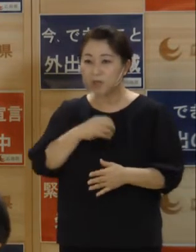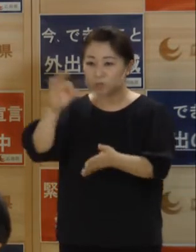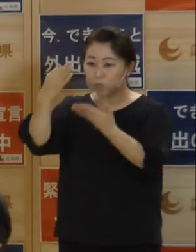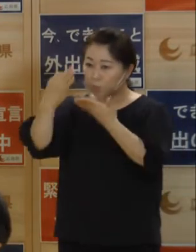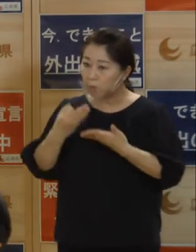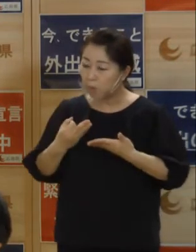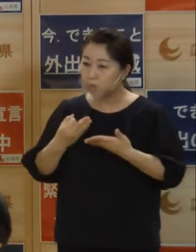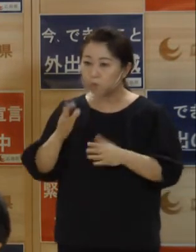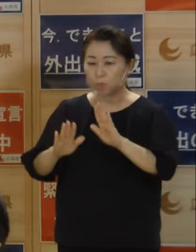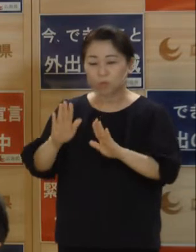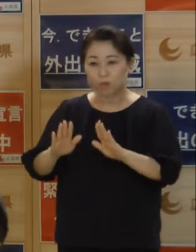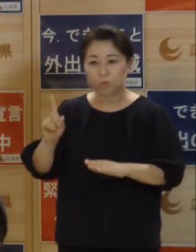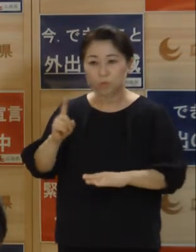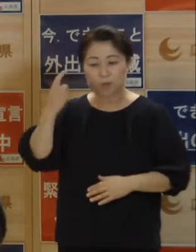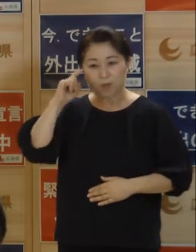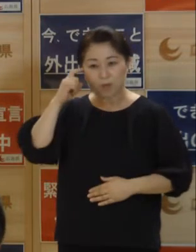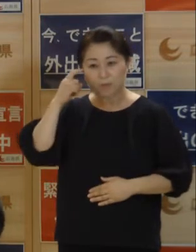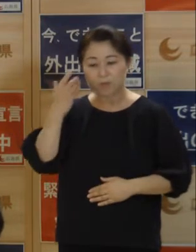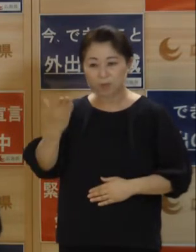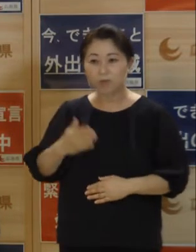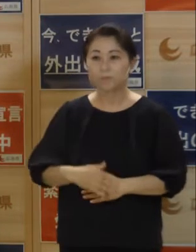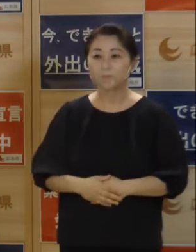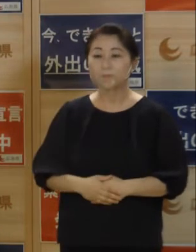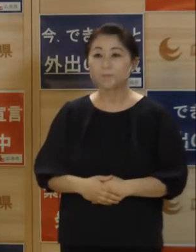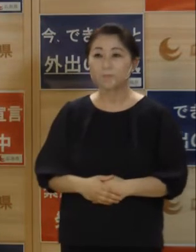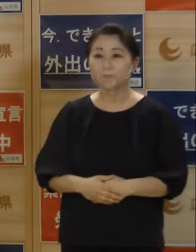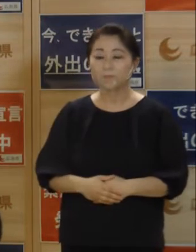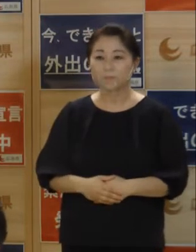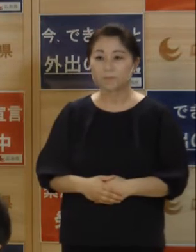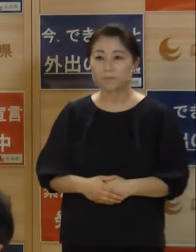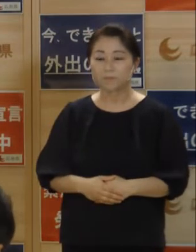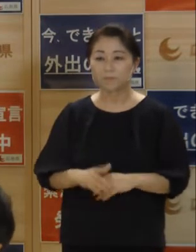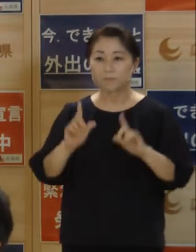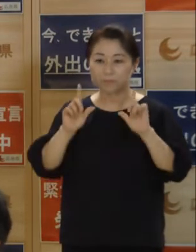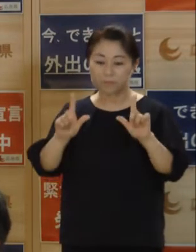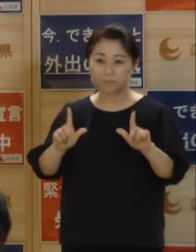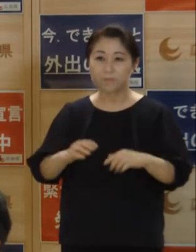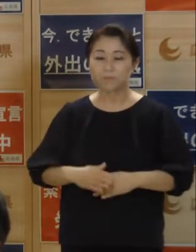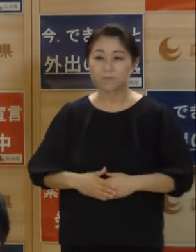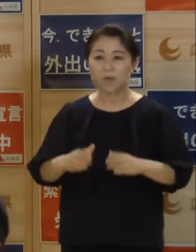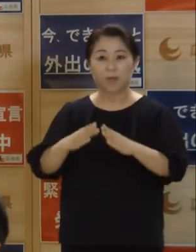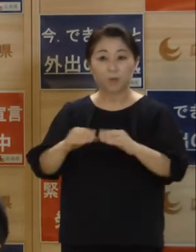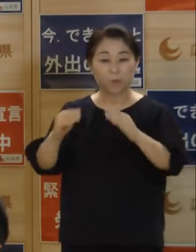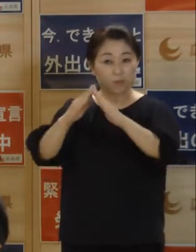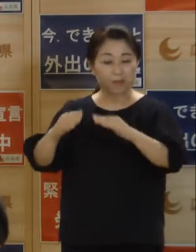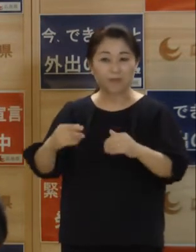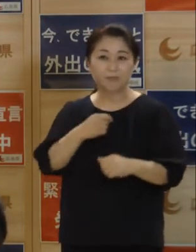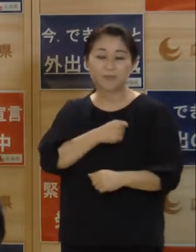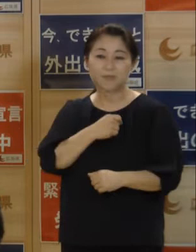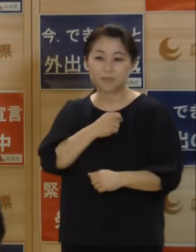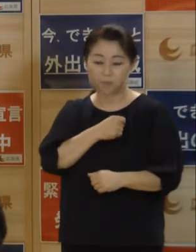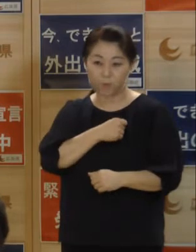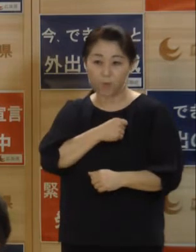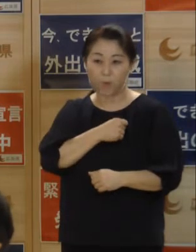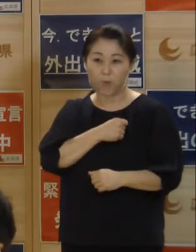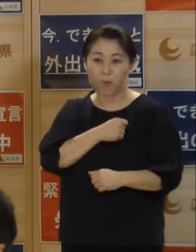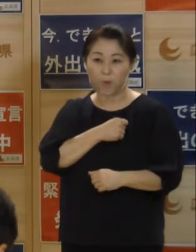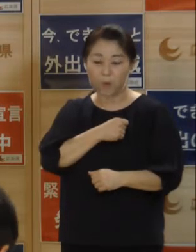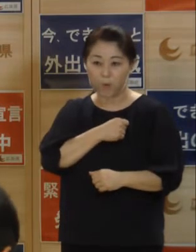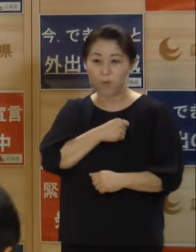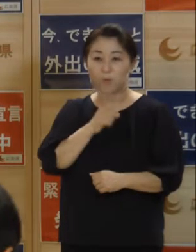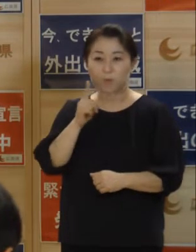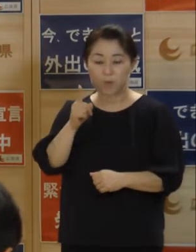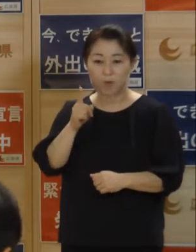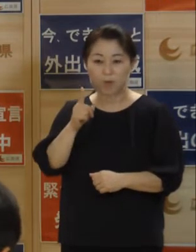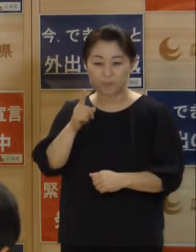どう考えられますか、見解をお聞かせいただけますか。 国会議員の身分というのは、それな